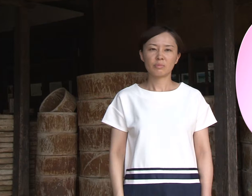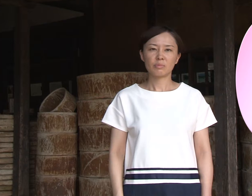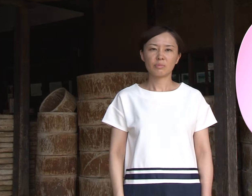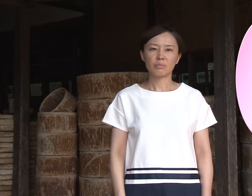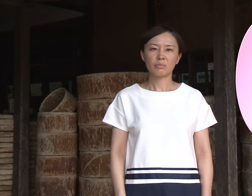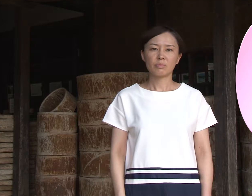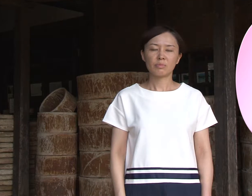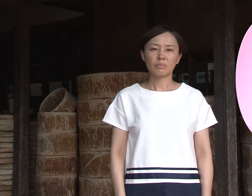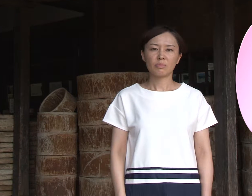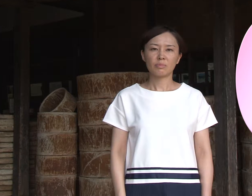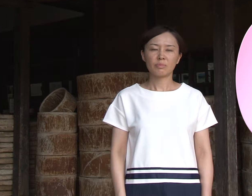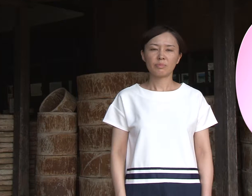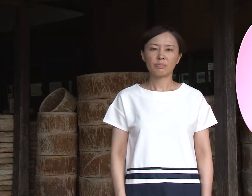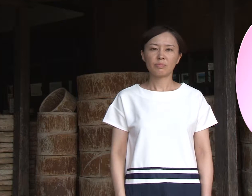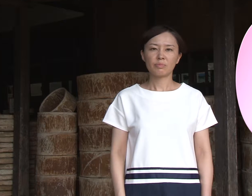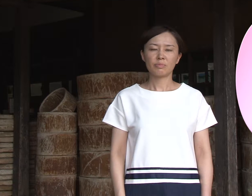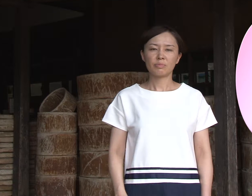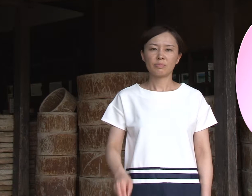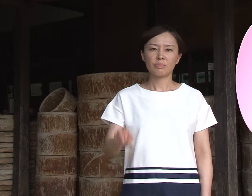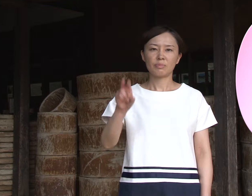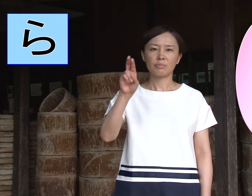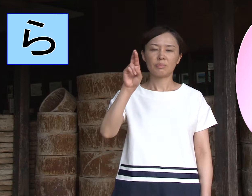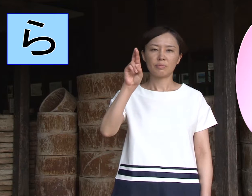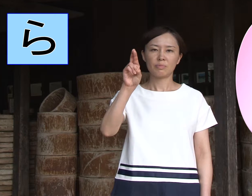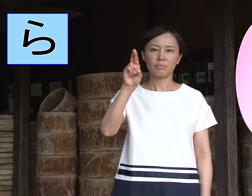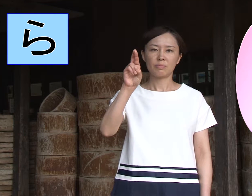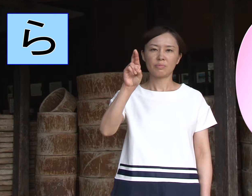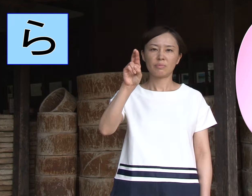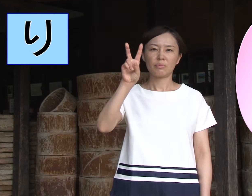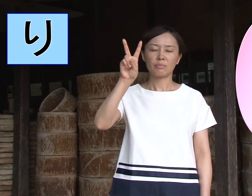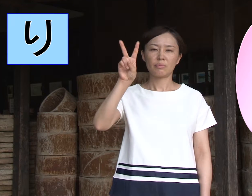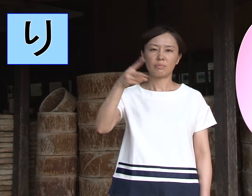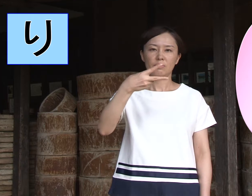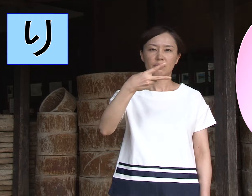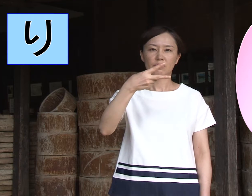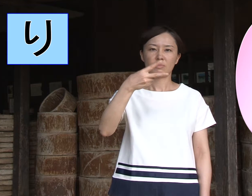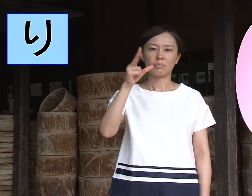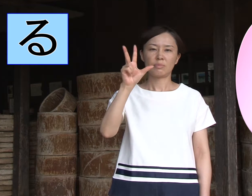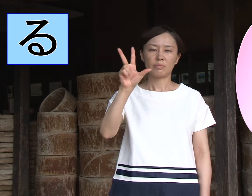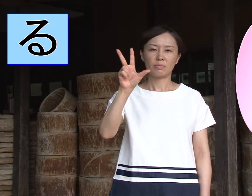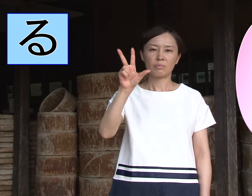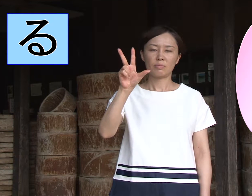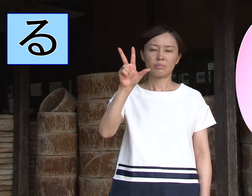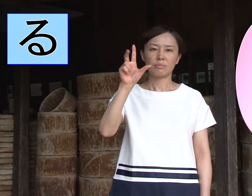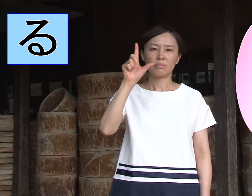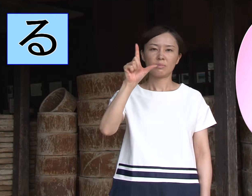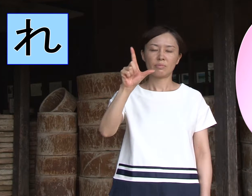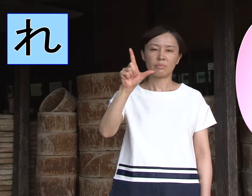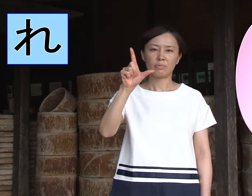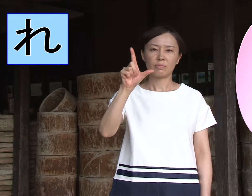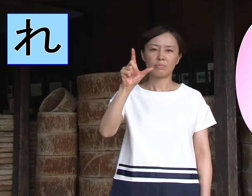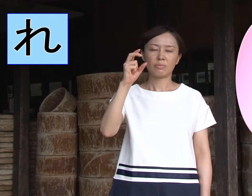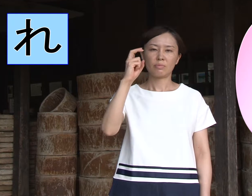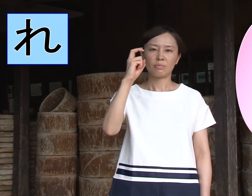それでは皆さんご一緒に、ラ、リ、ル、レ、